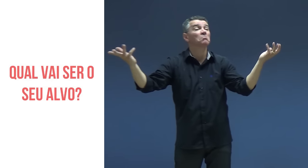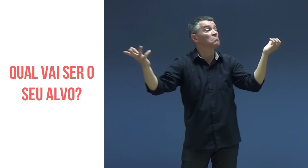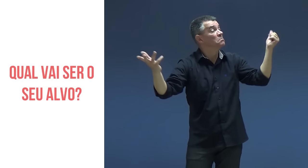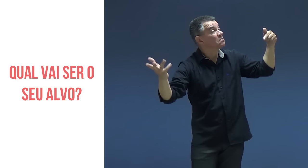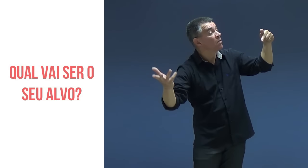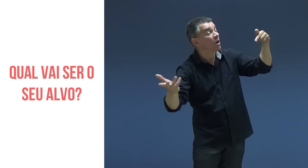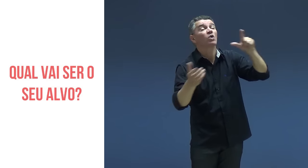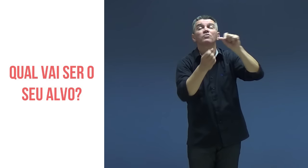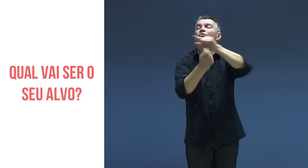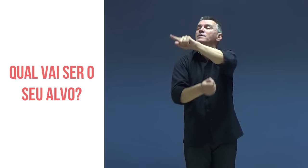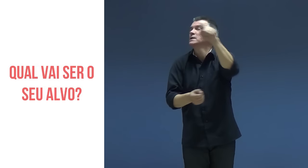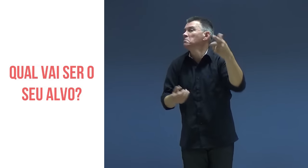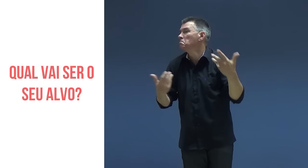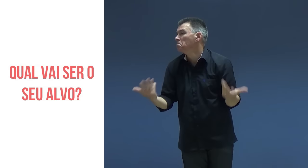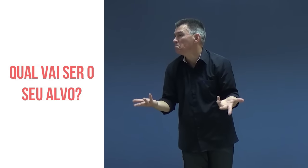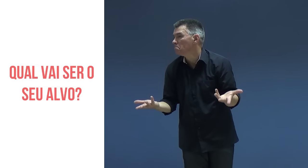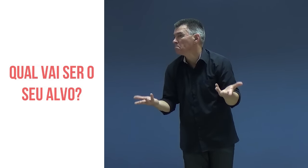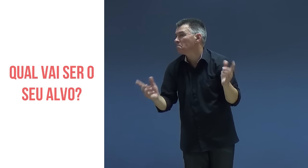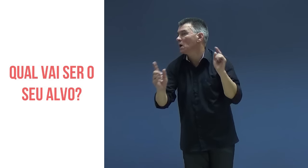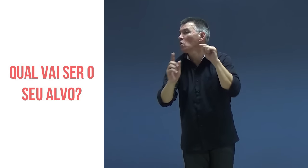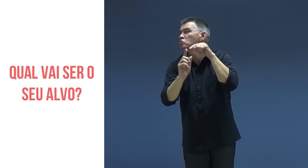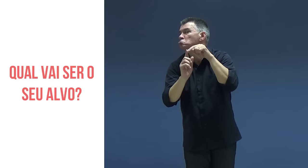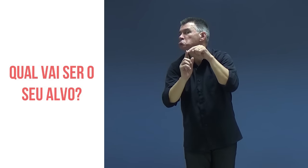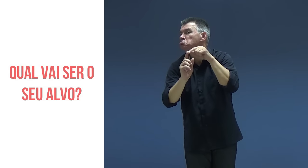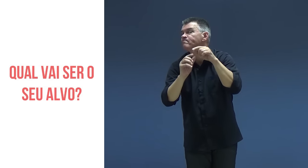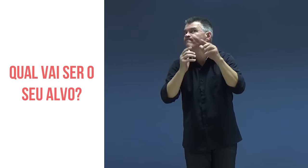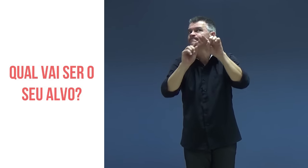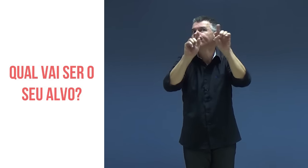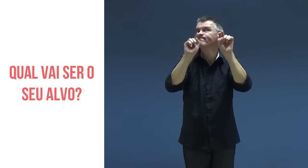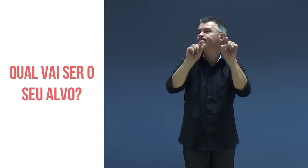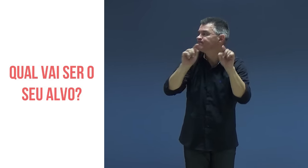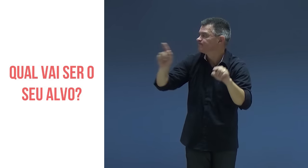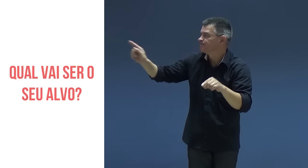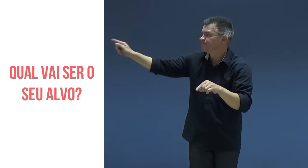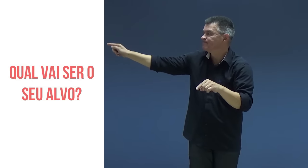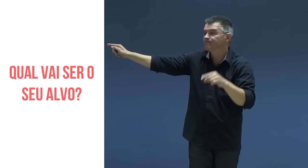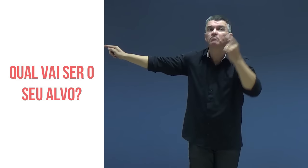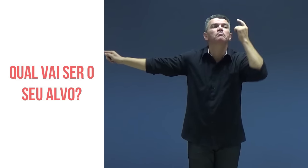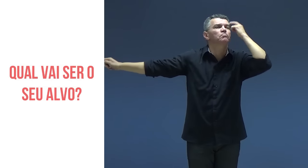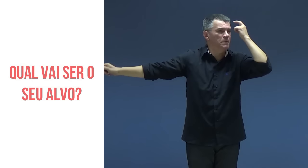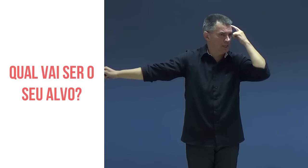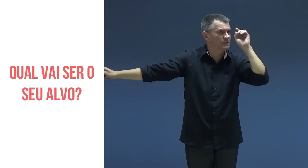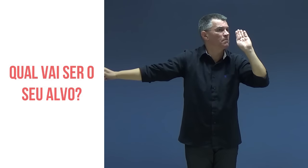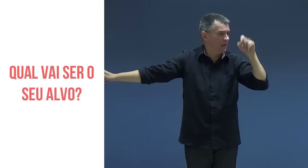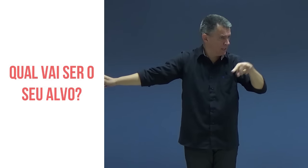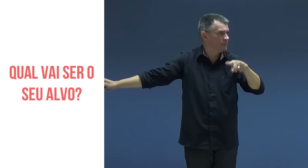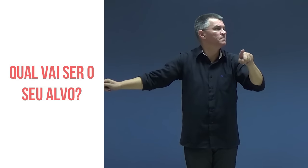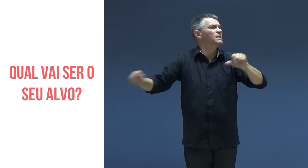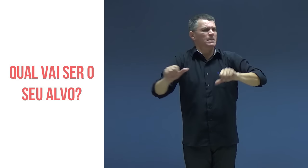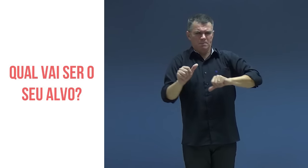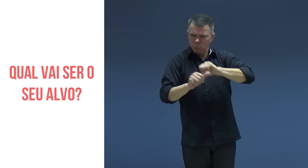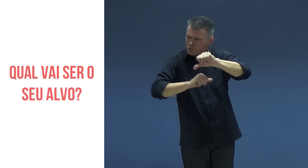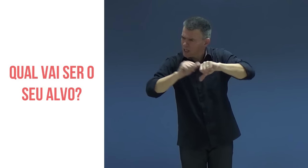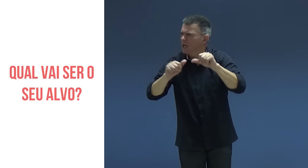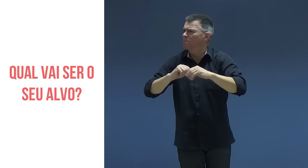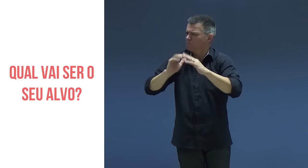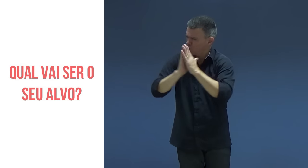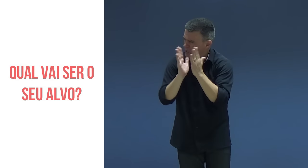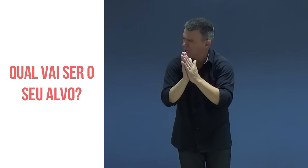Né? 2017, o que você vai fazer? Qual vai ser o seu alvo? Pense nisso, pense bem,